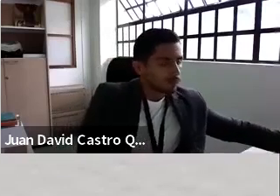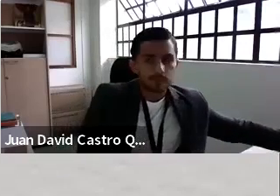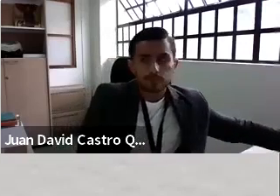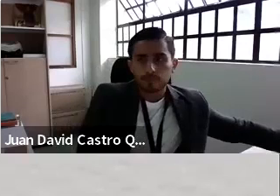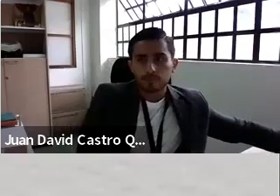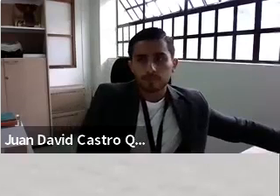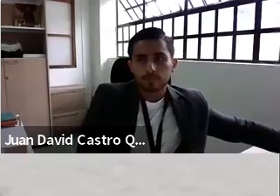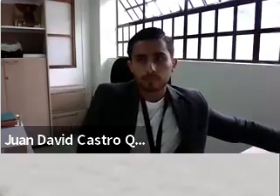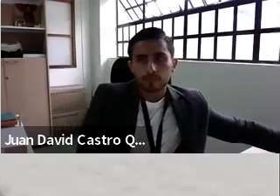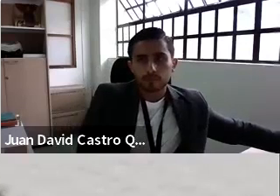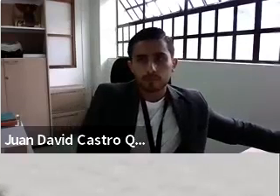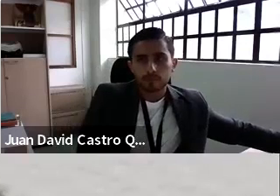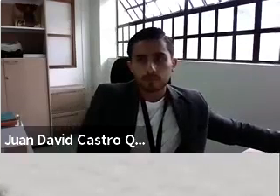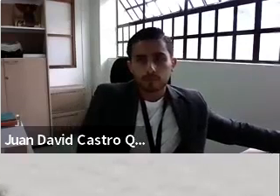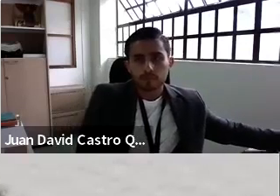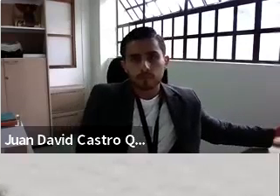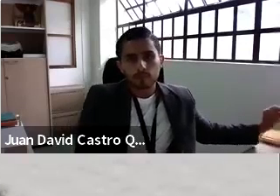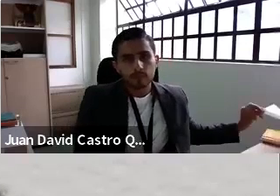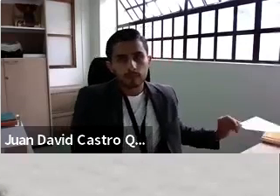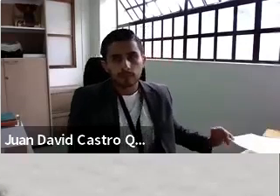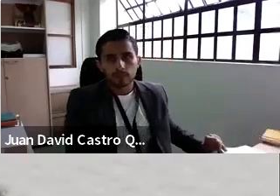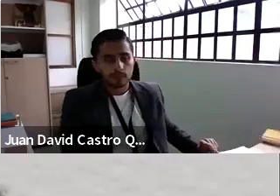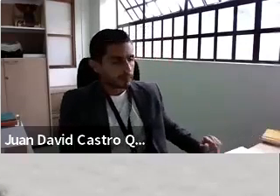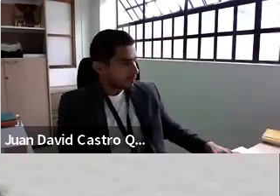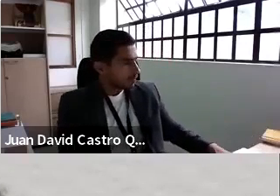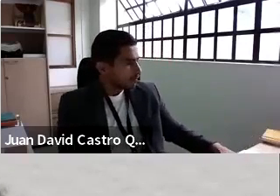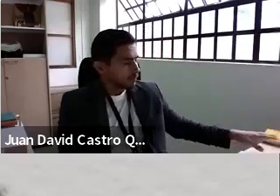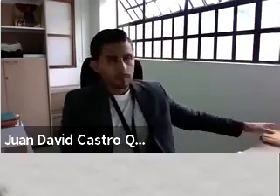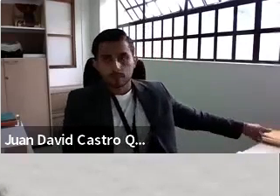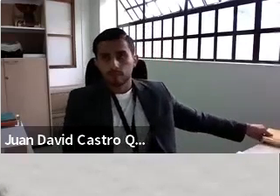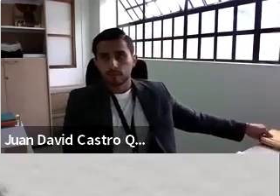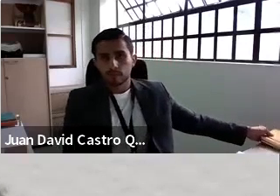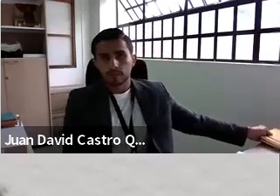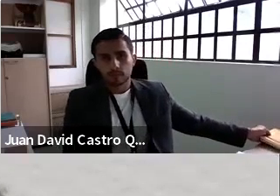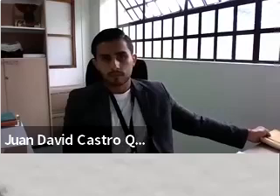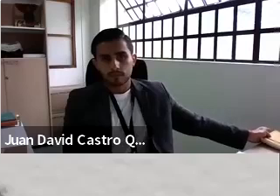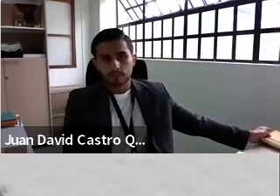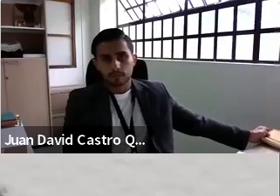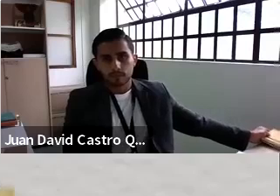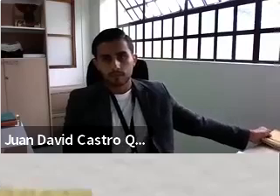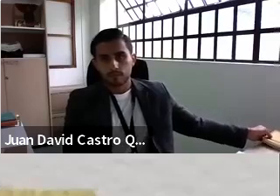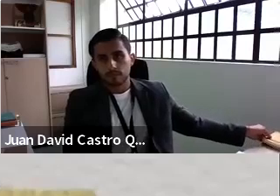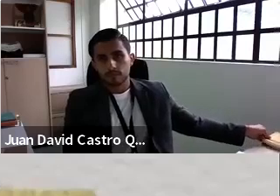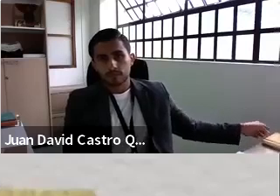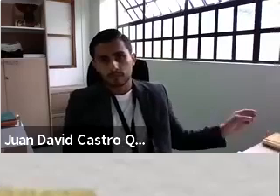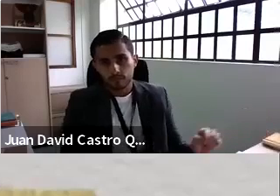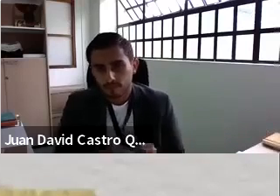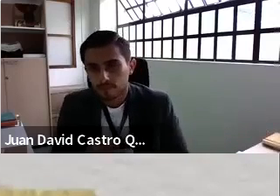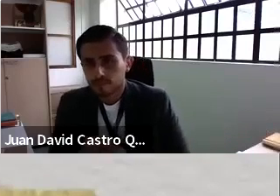que fomenta el desarrollo científico y tecnológico desde las etapas más tempranas, permitiéndole a los niños, niñas, adolescentes y